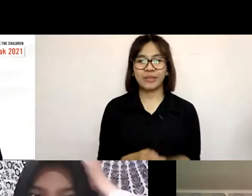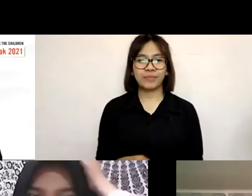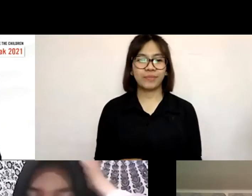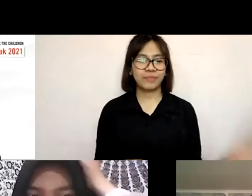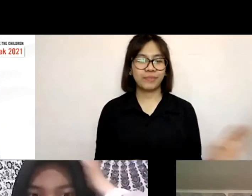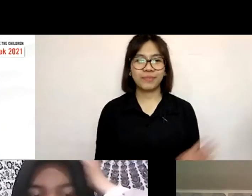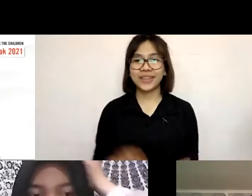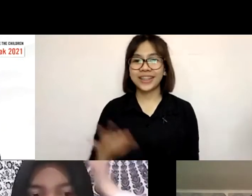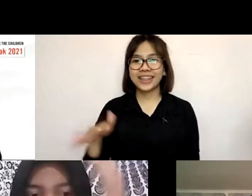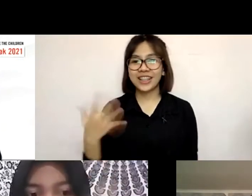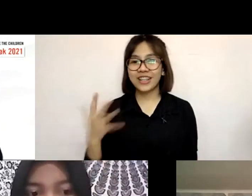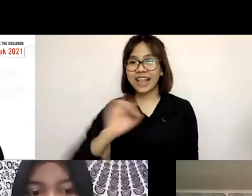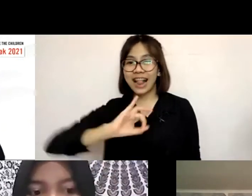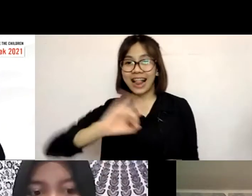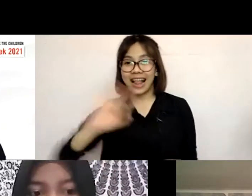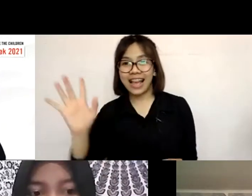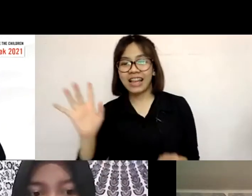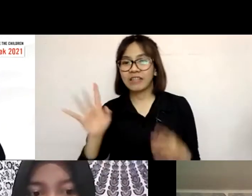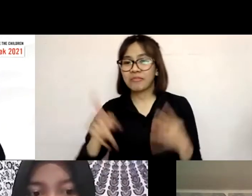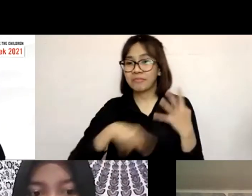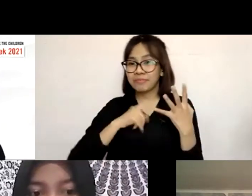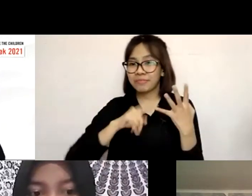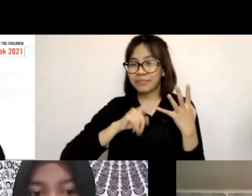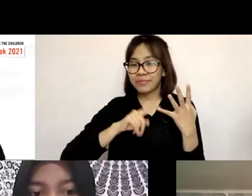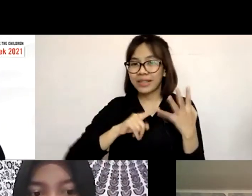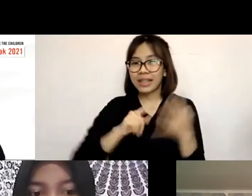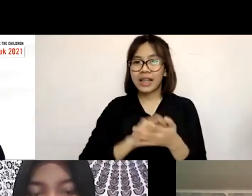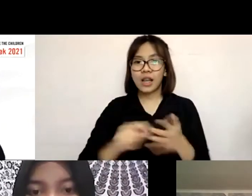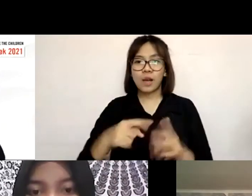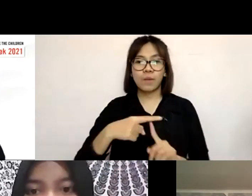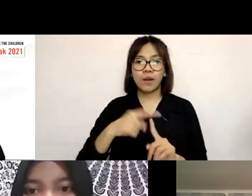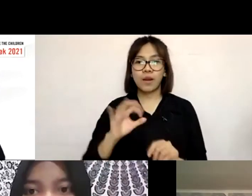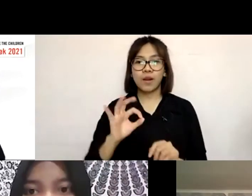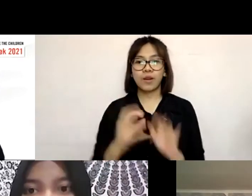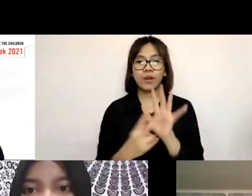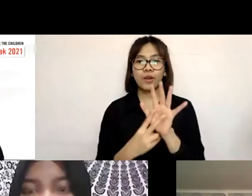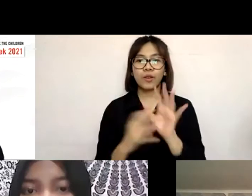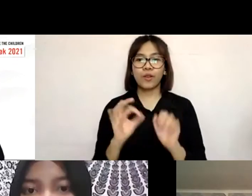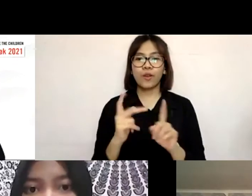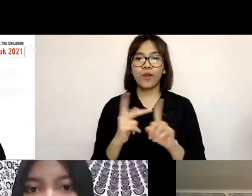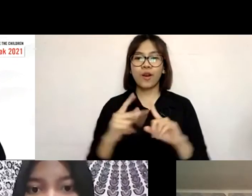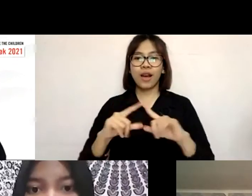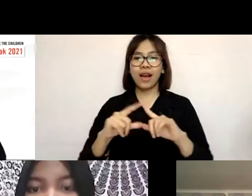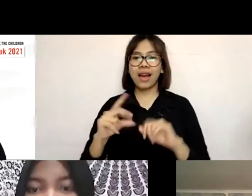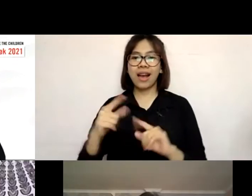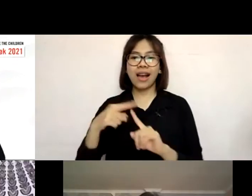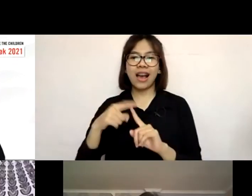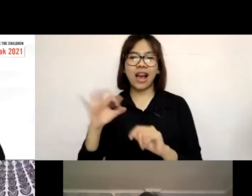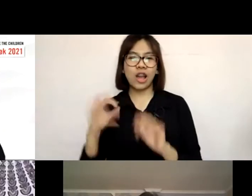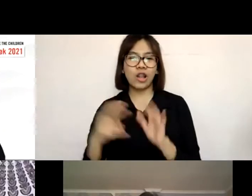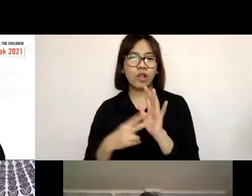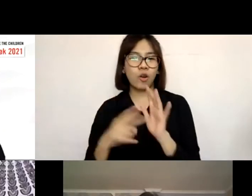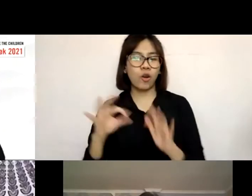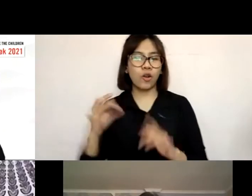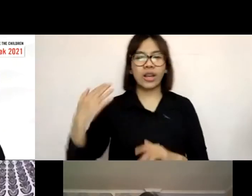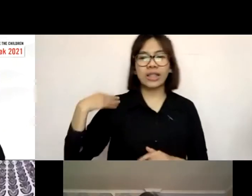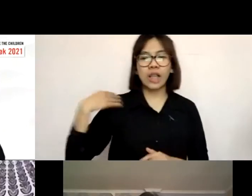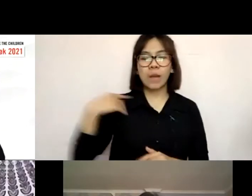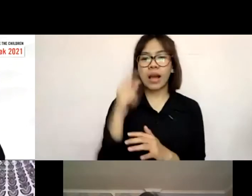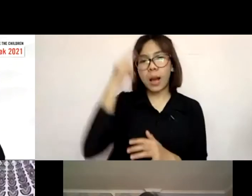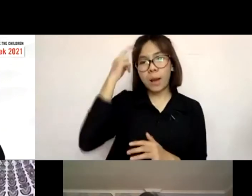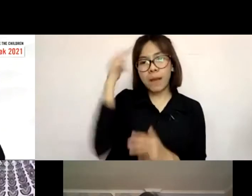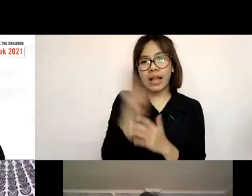Oke, kemudian narasumber berikutnya ada Tono Hartono, SPD, MPD, Kepala Sekolah SMPN 2